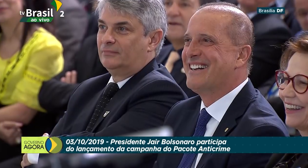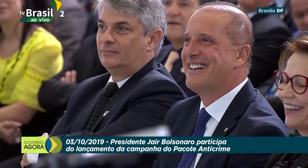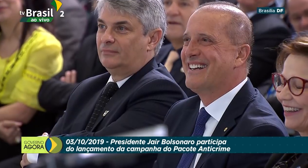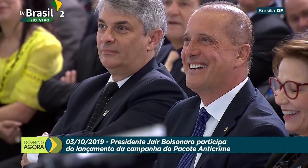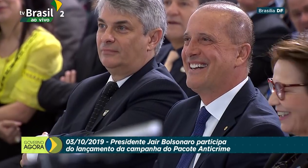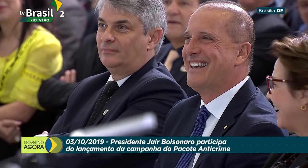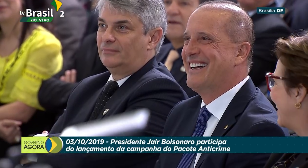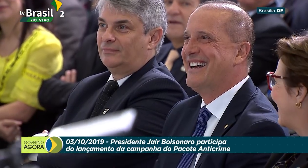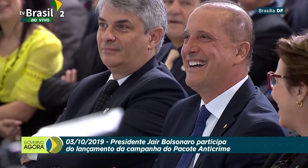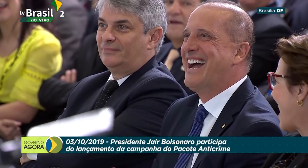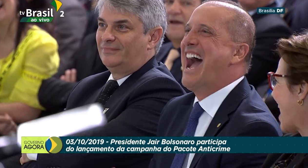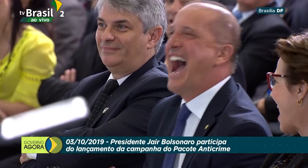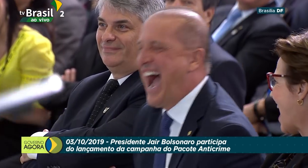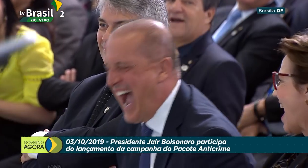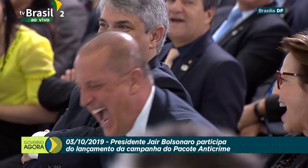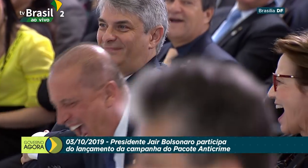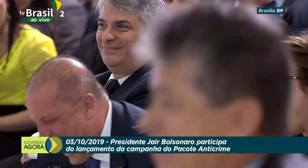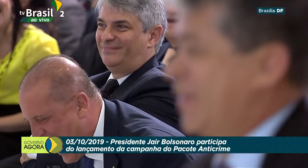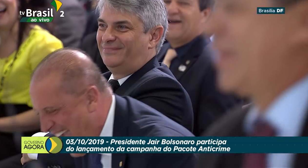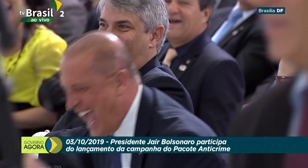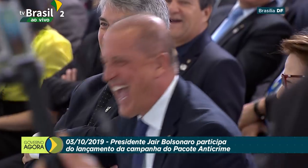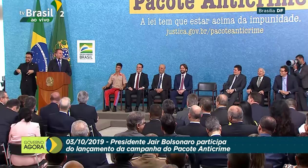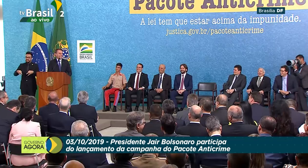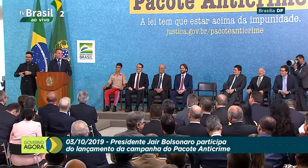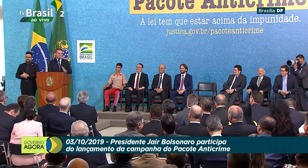mais tarde na cama.